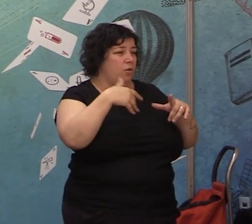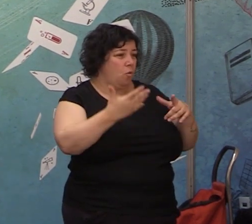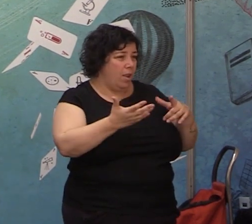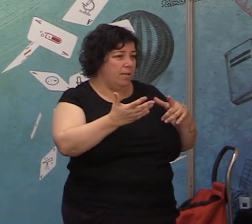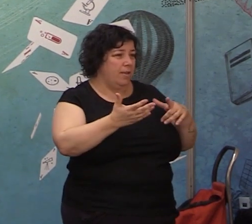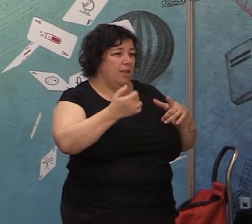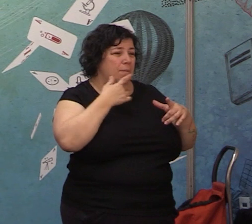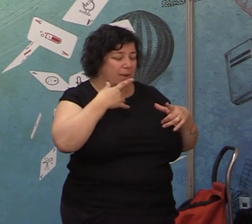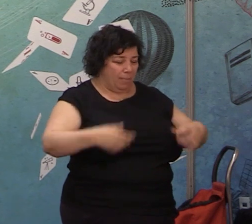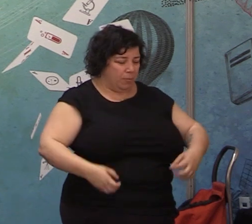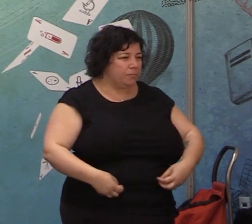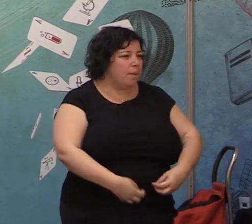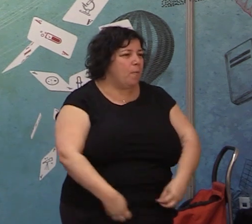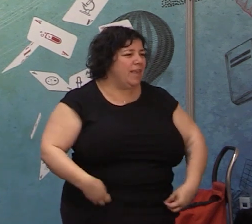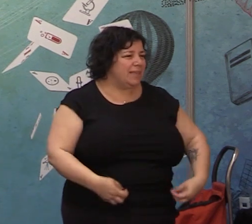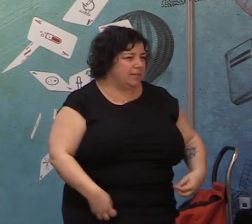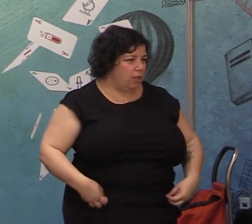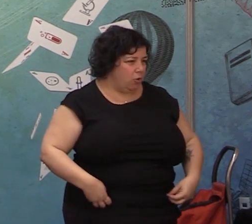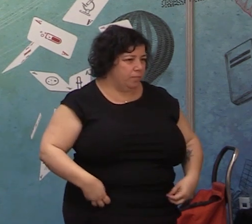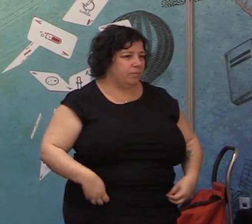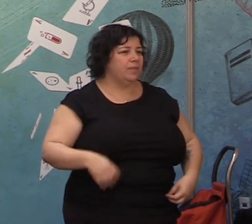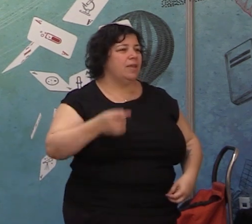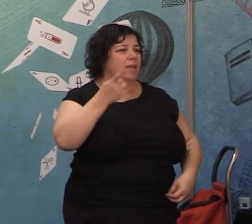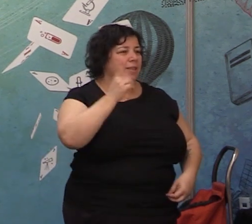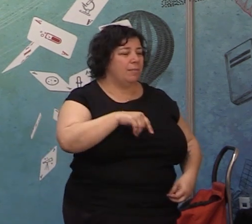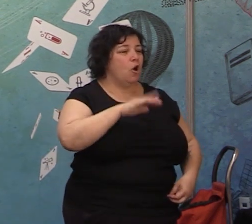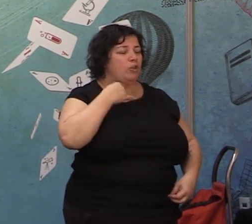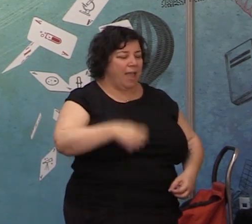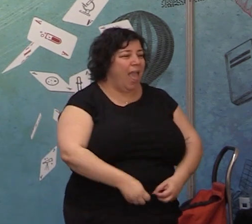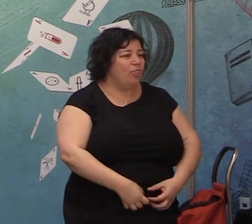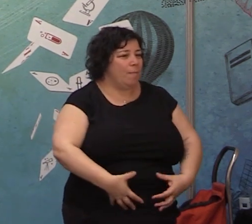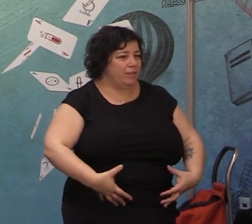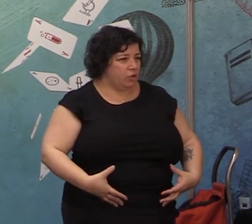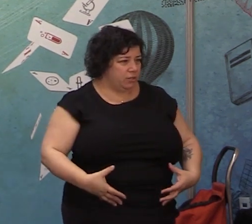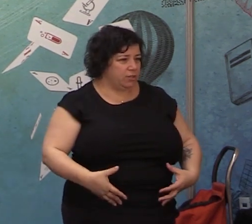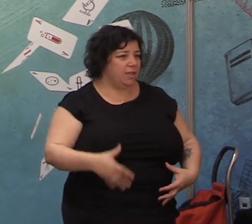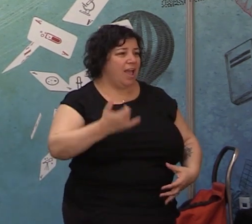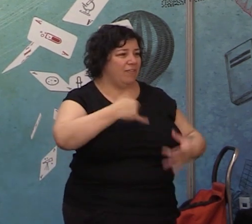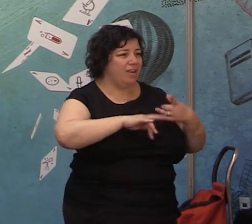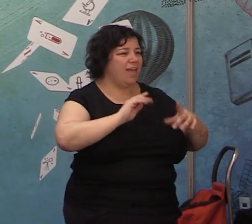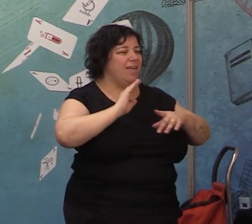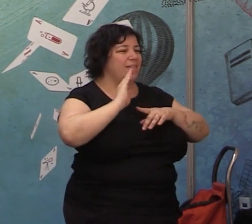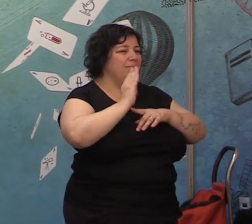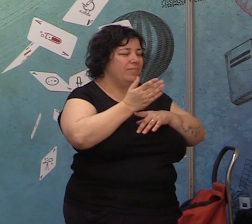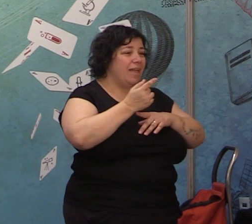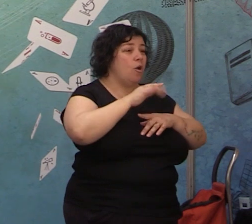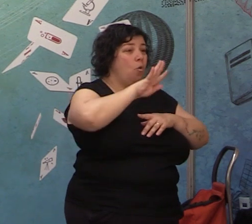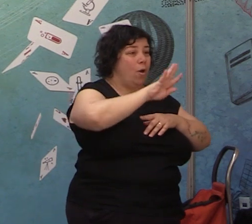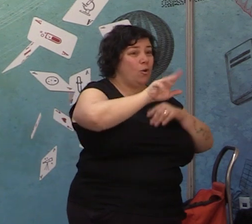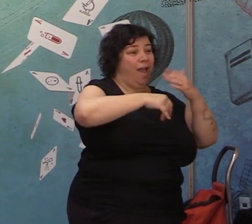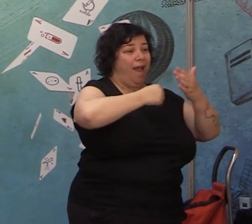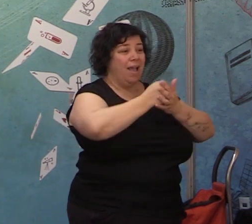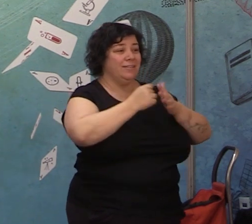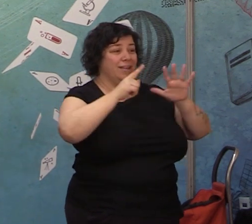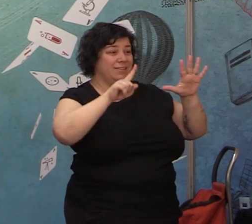el síndrome de ovario poliquístico y la endometriosis, le confieren a las mujeres entre un 4